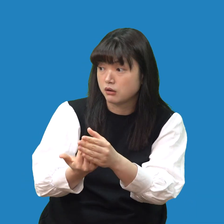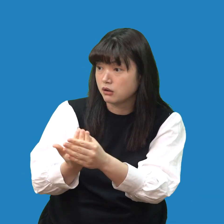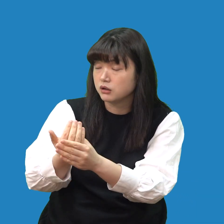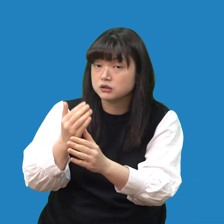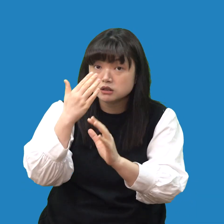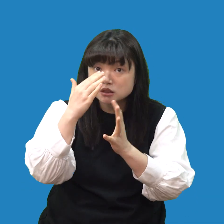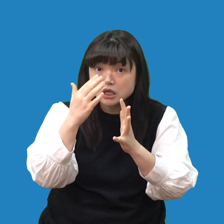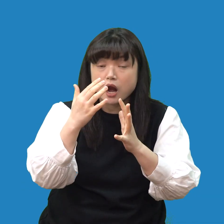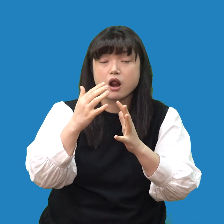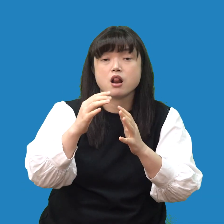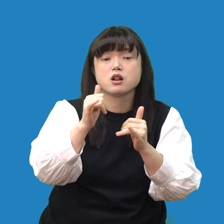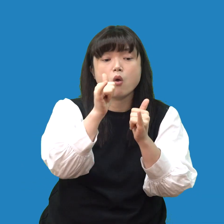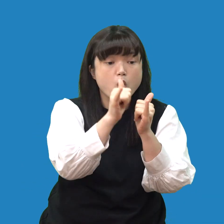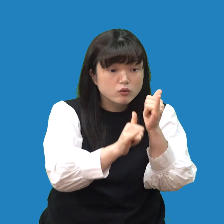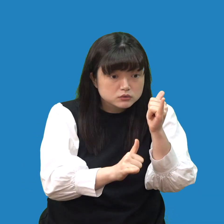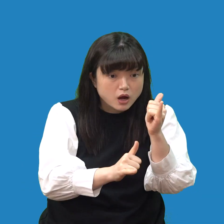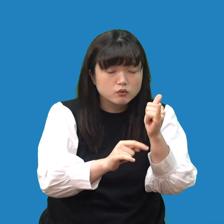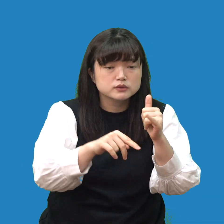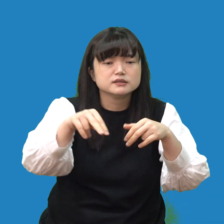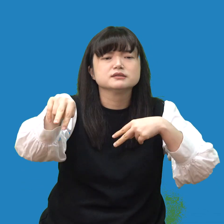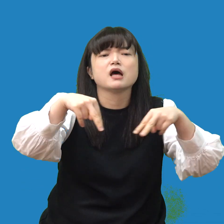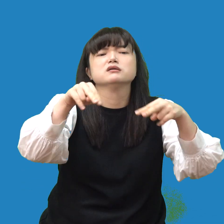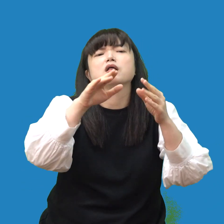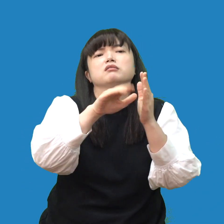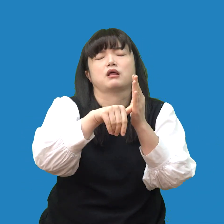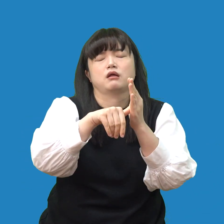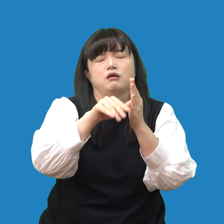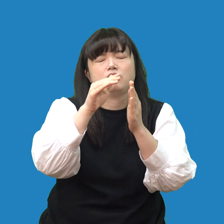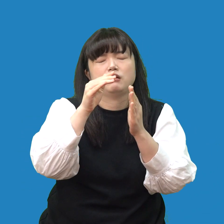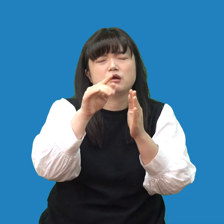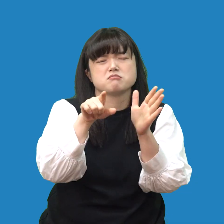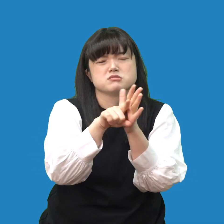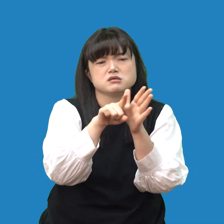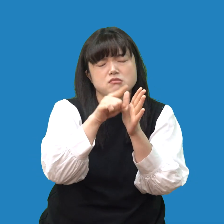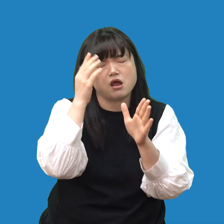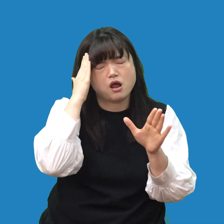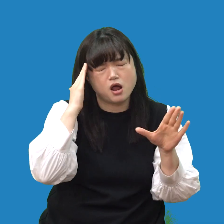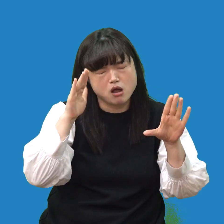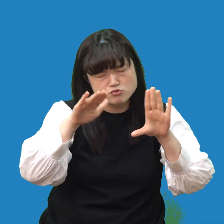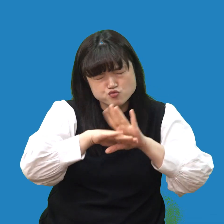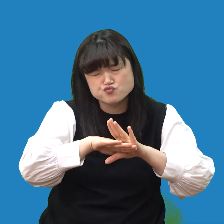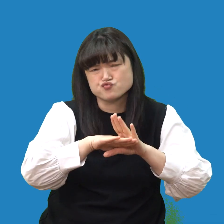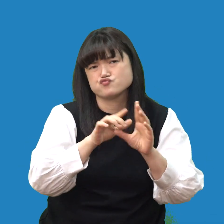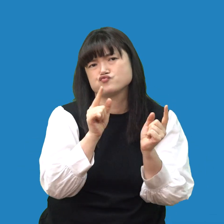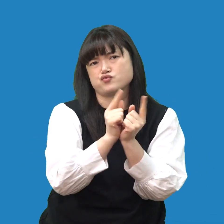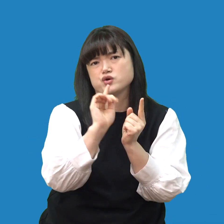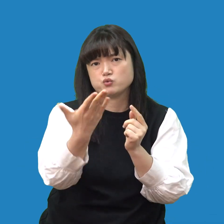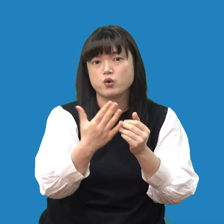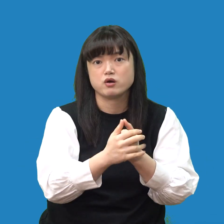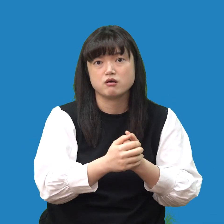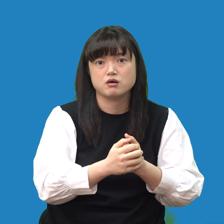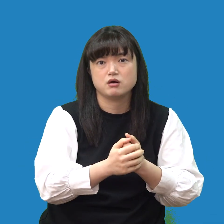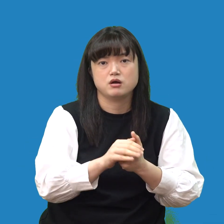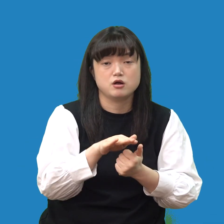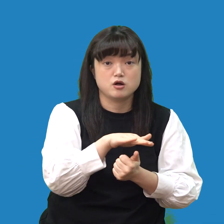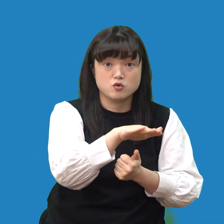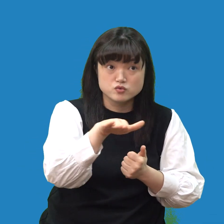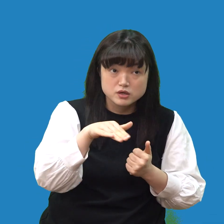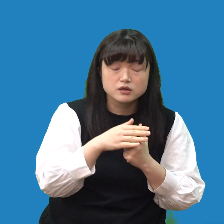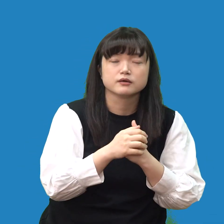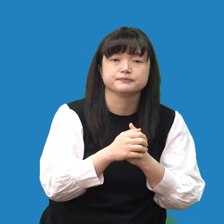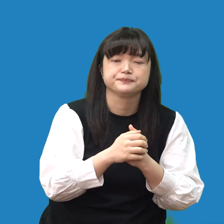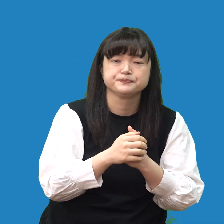역사에서는 이제 사사시대라는 이 암흑기로 이어집니다. 오늘 말씀은